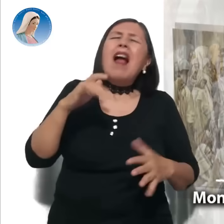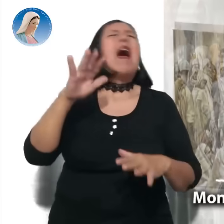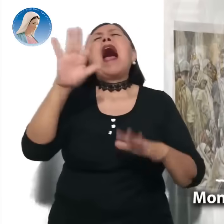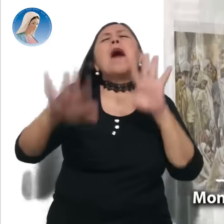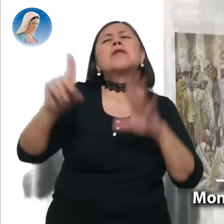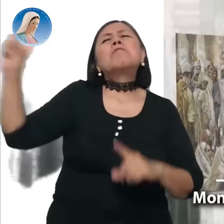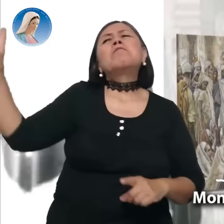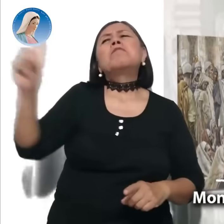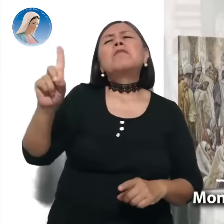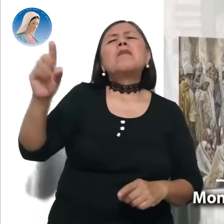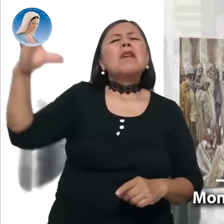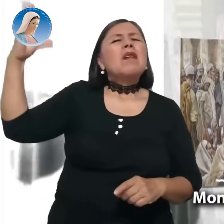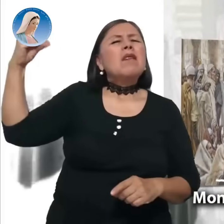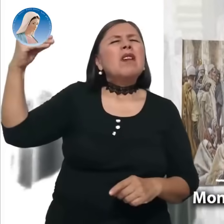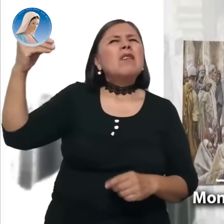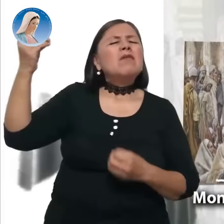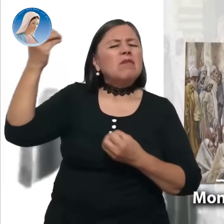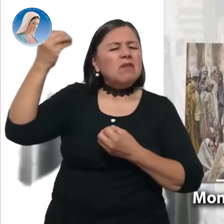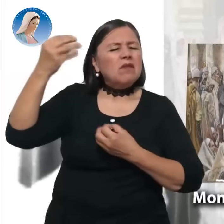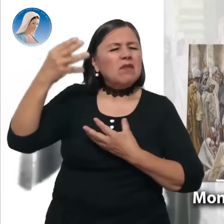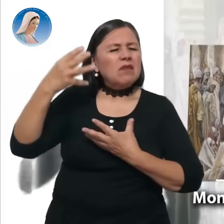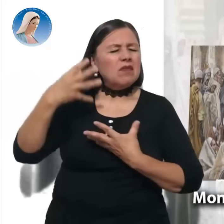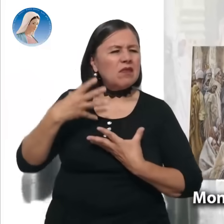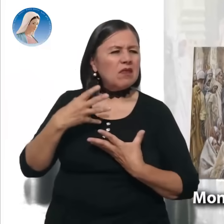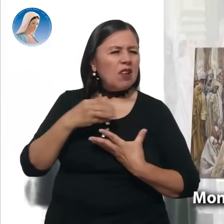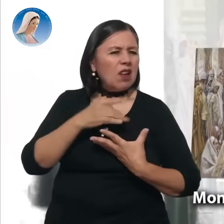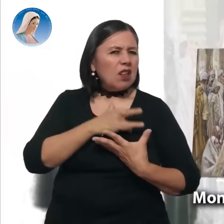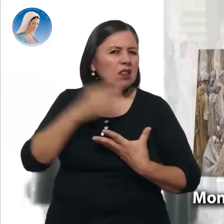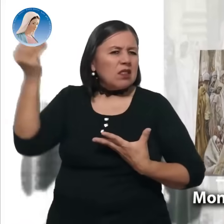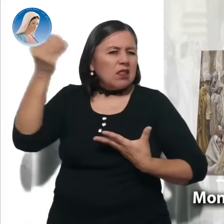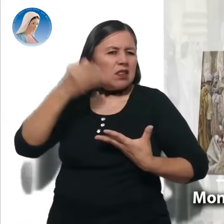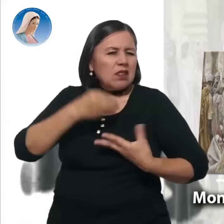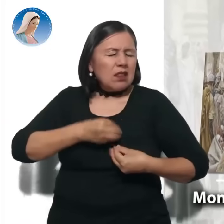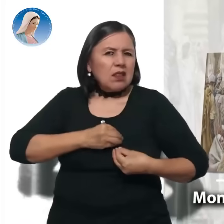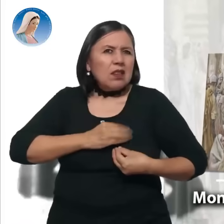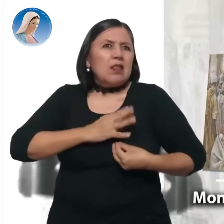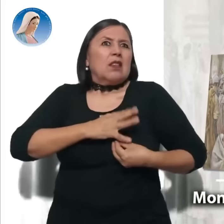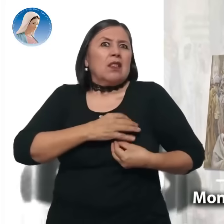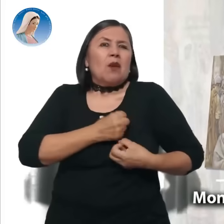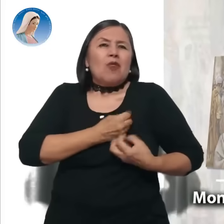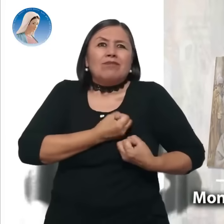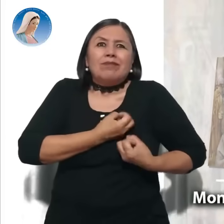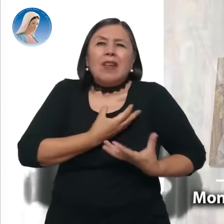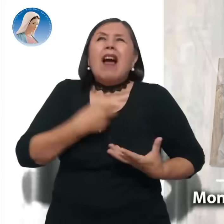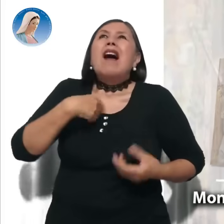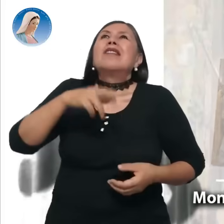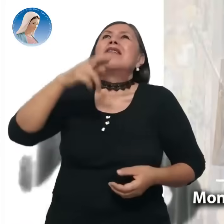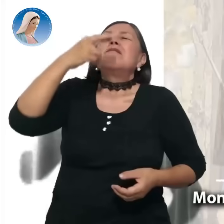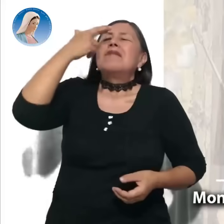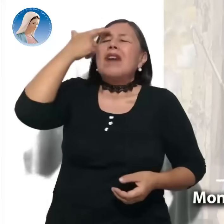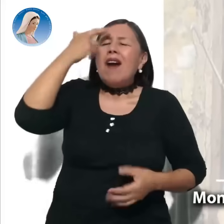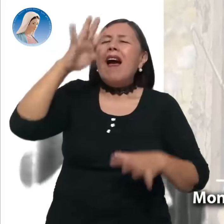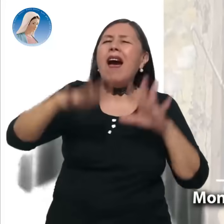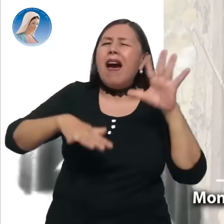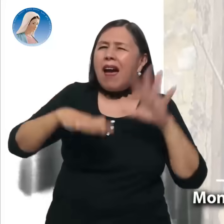que alguien me ha hablado de tal manera que ha tocado mi corazón. Recordé los momentos